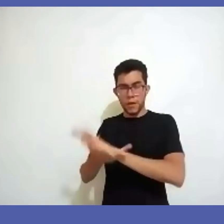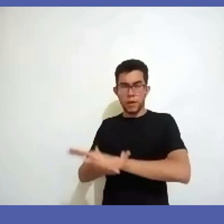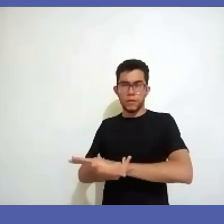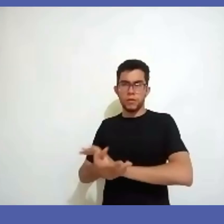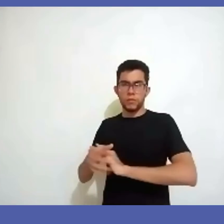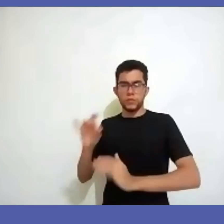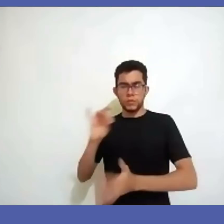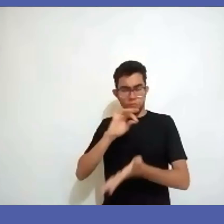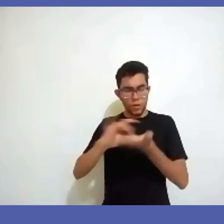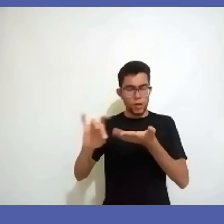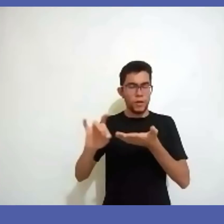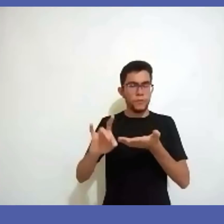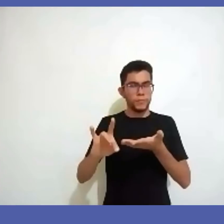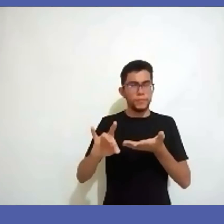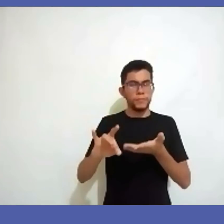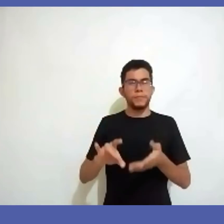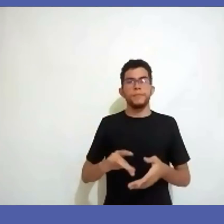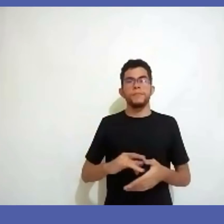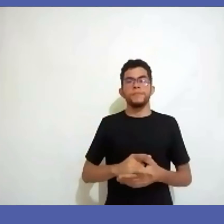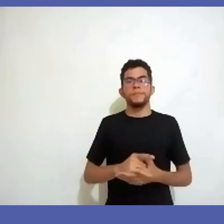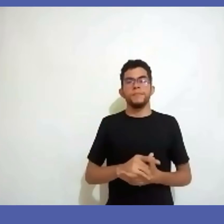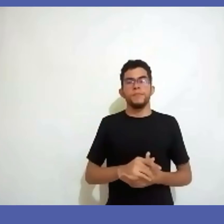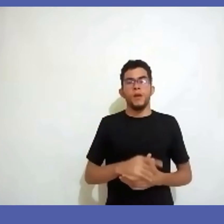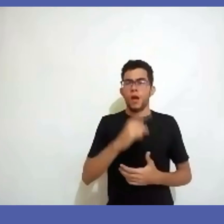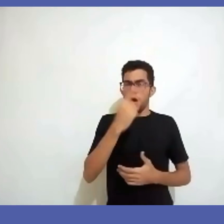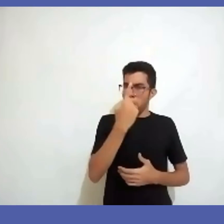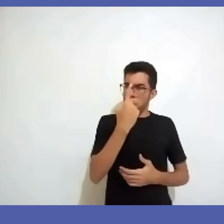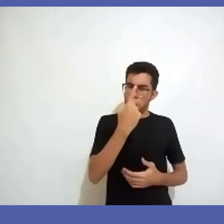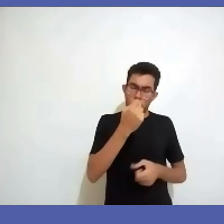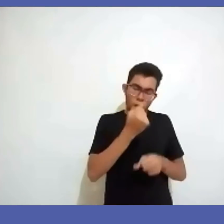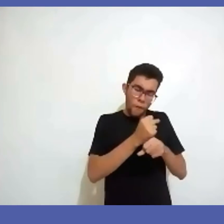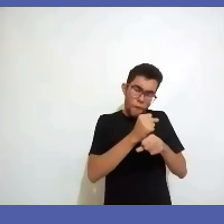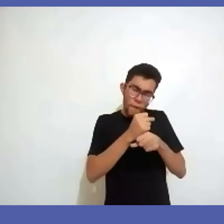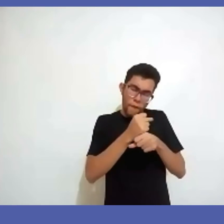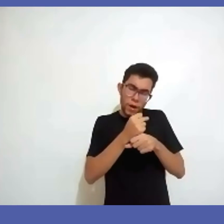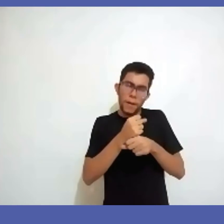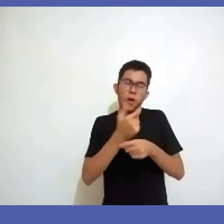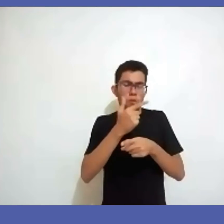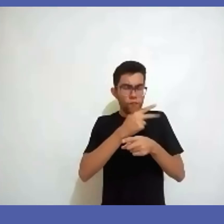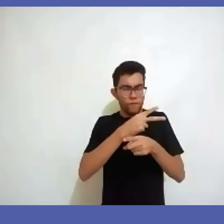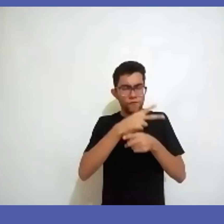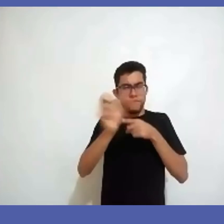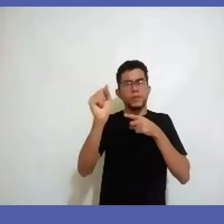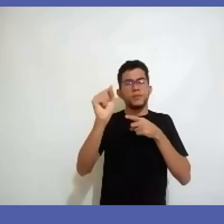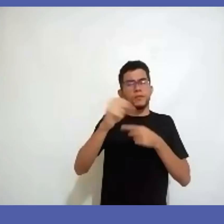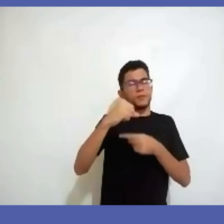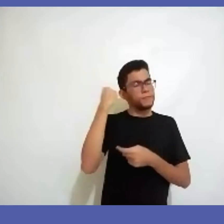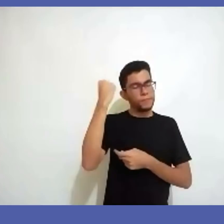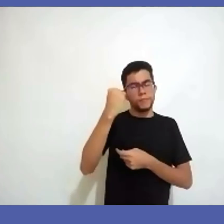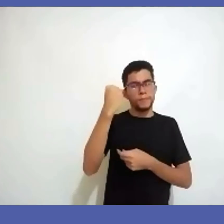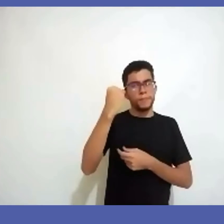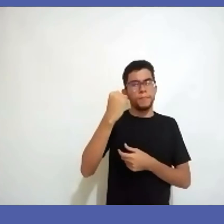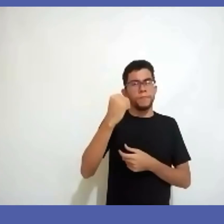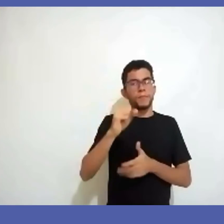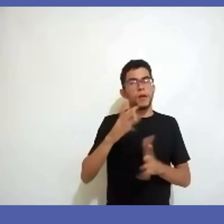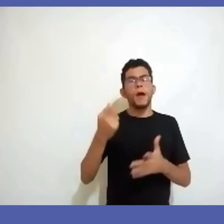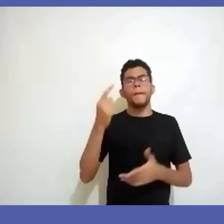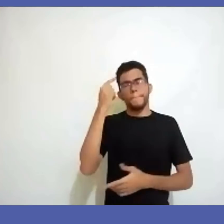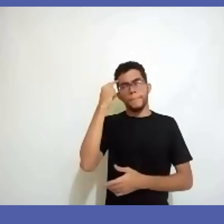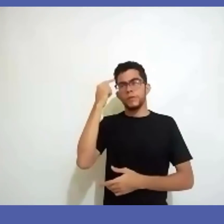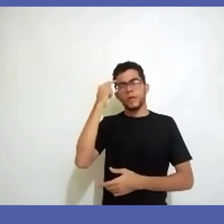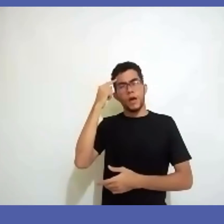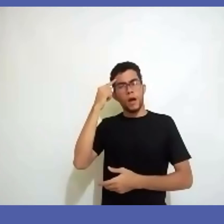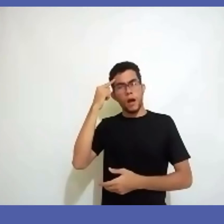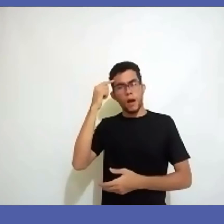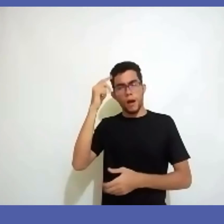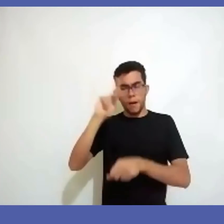ano para eles conseguirem estabilizar aquele momento da guerra. Você imagina um país novo, com